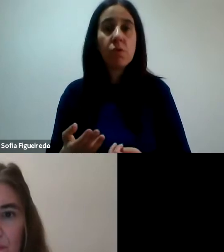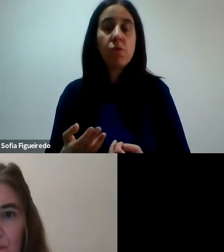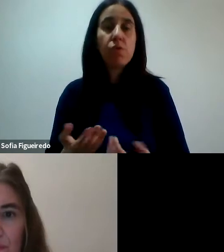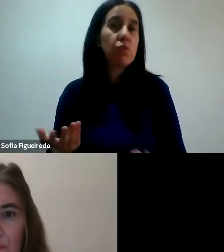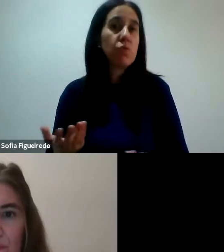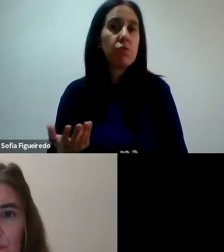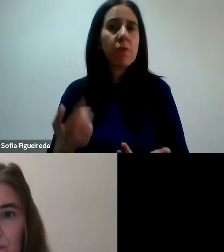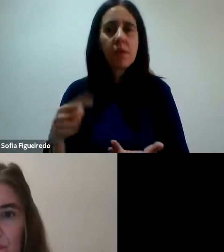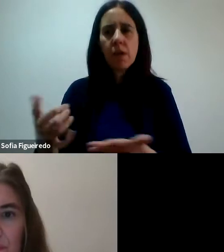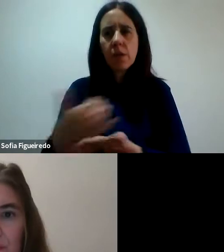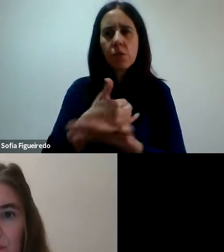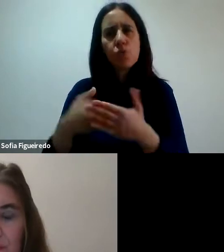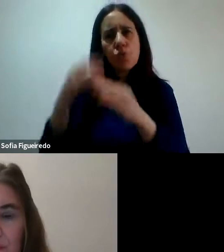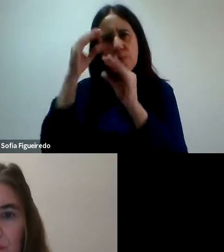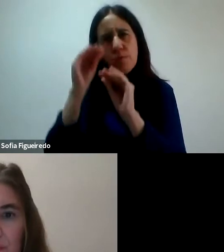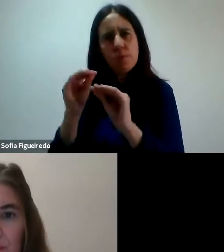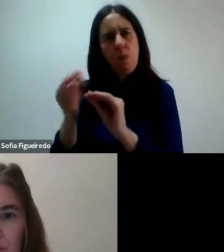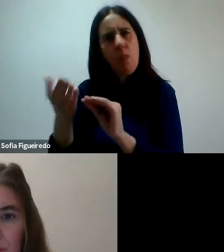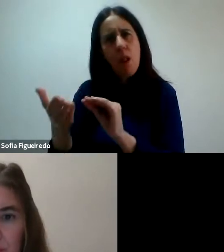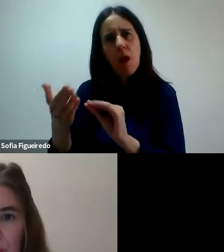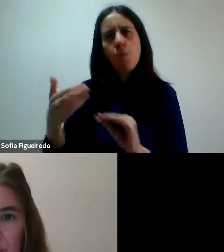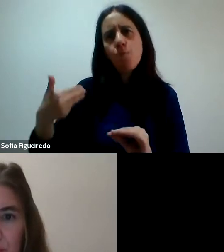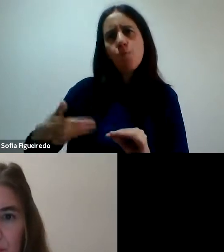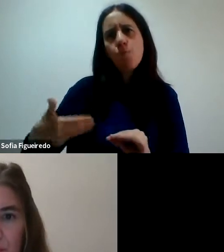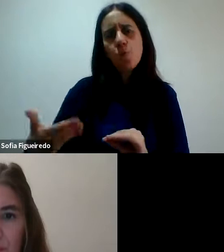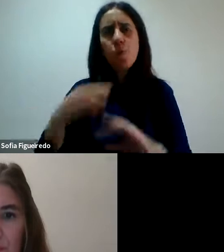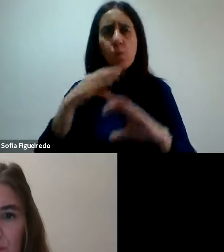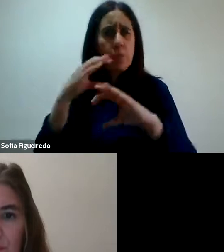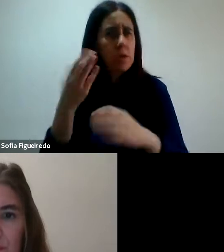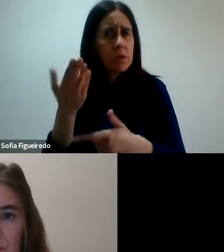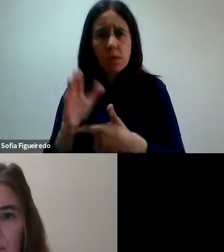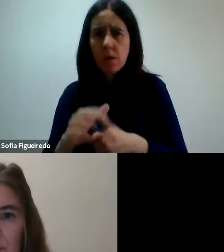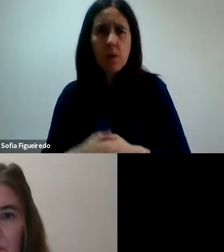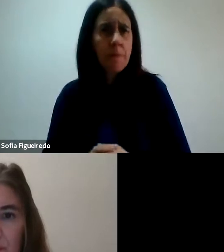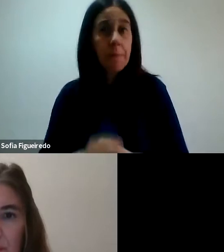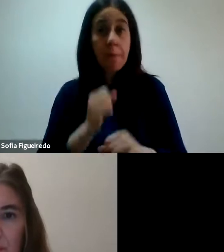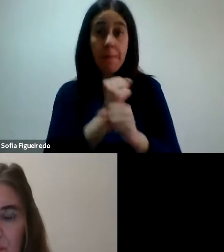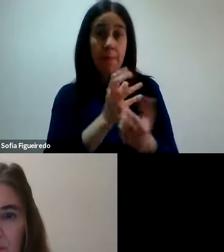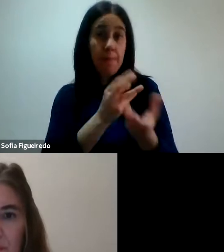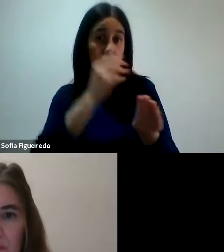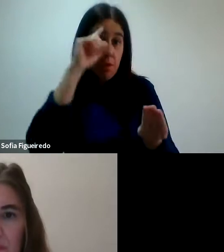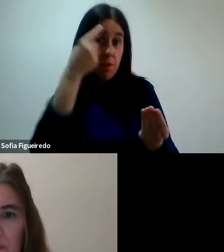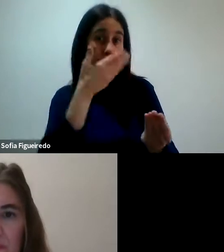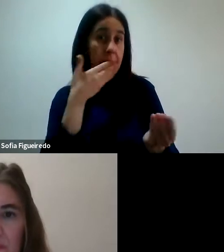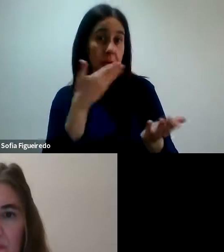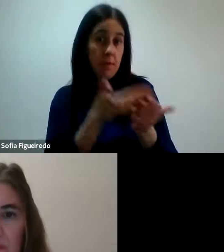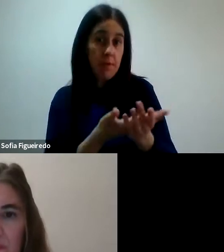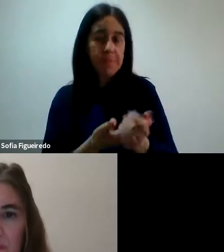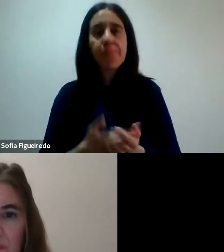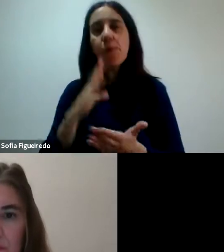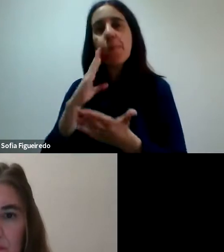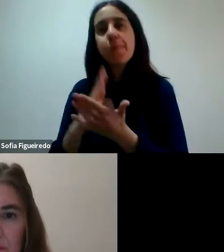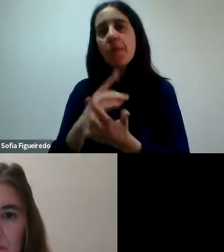os recursos de formação que tem proporcionado precisamente para a área da comunicação, para trabalhar e para dominar mais estas ferramentas. E, finalmente, o